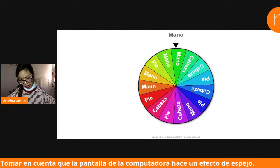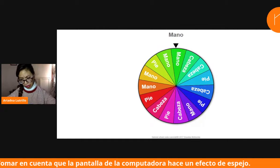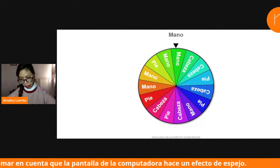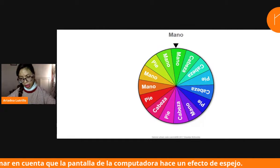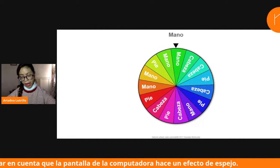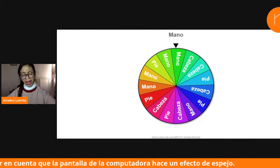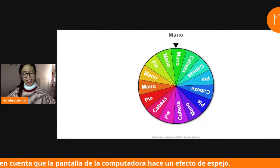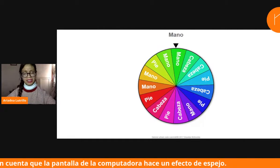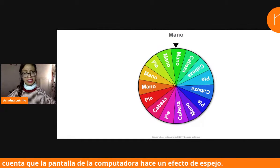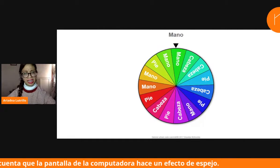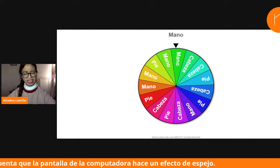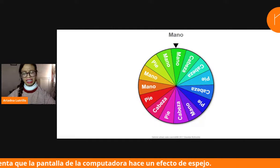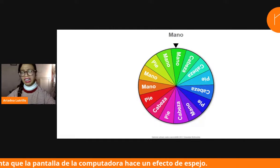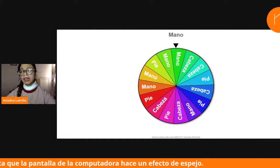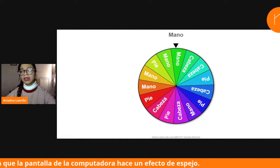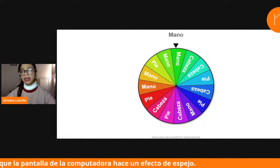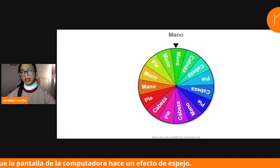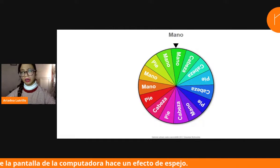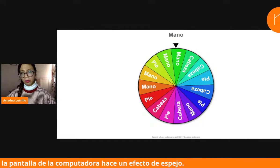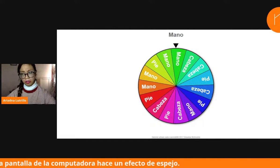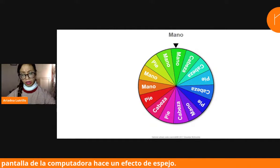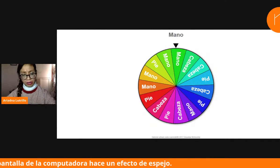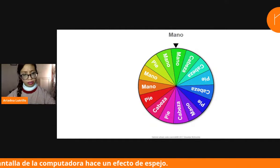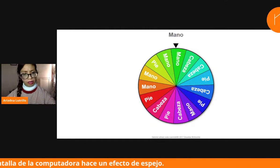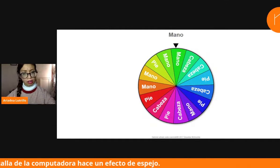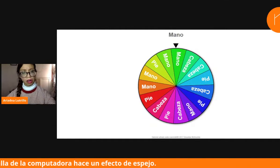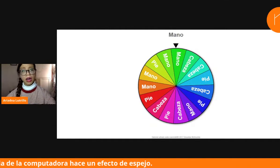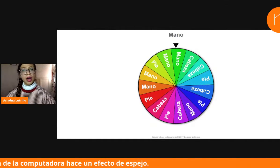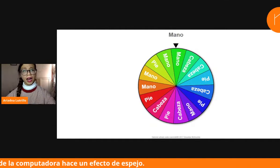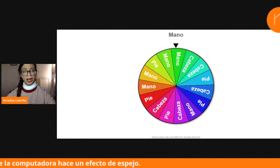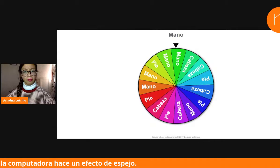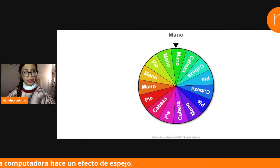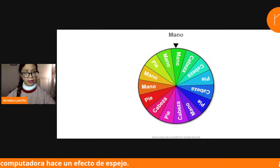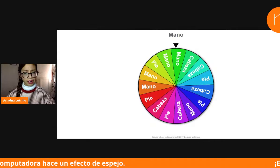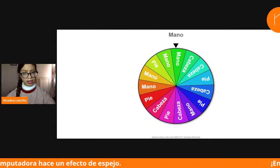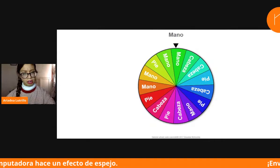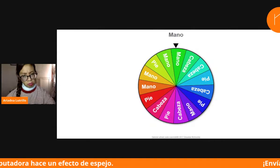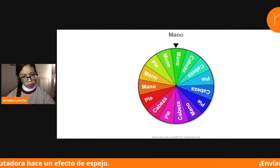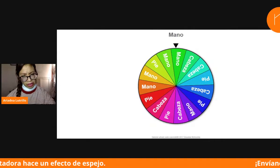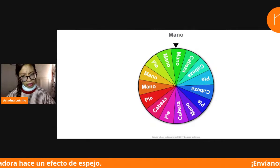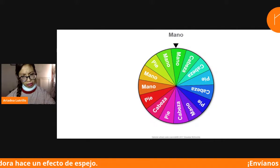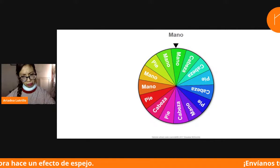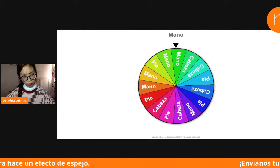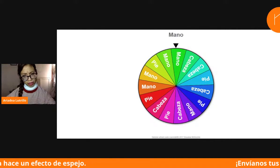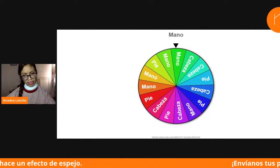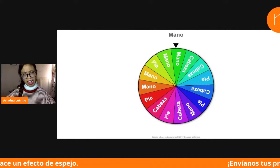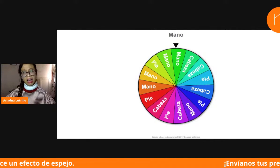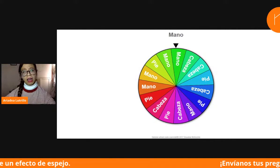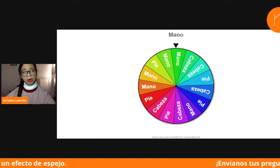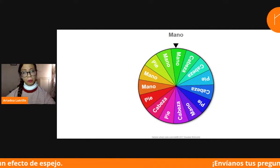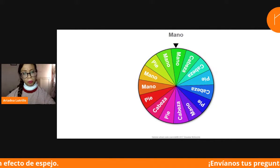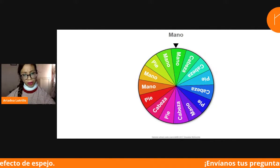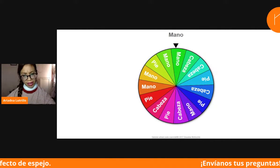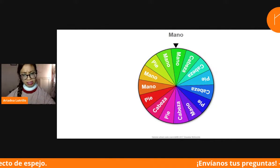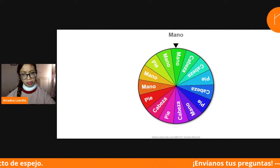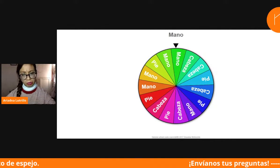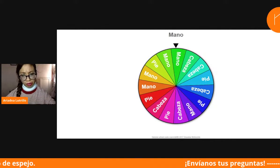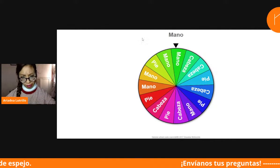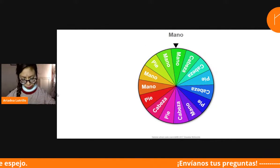manera aislada y como yo les digo, arbitraria y un poquito aburrida, pues